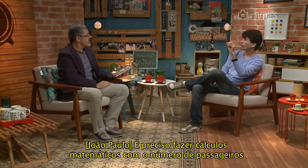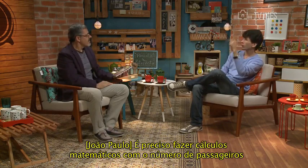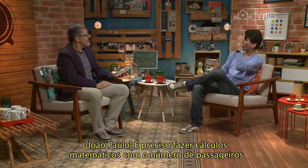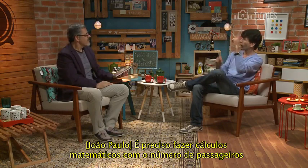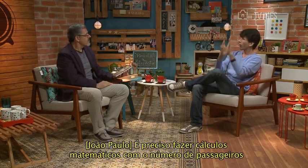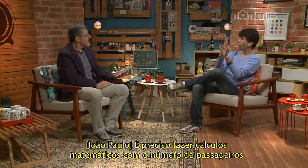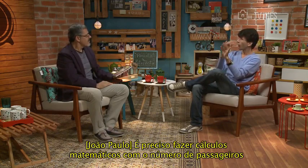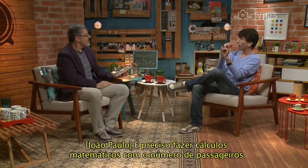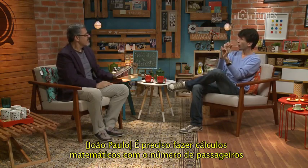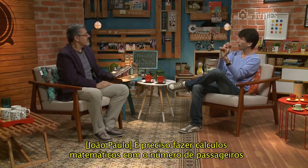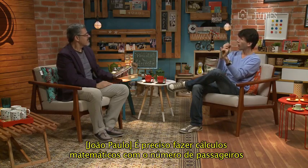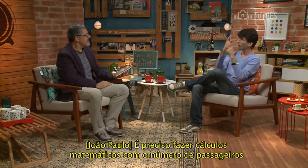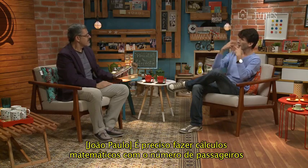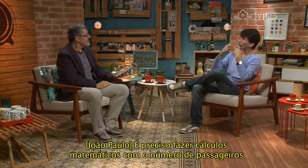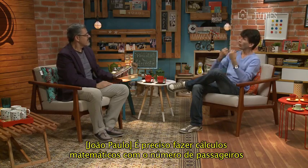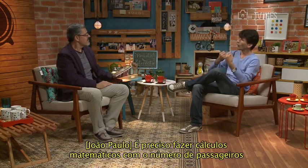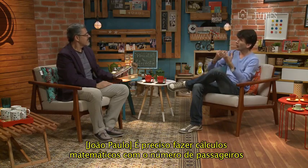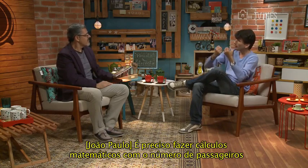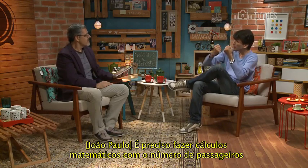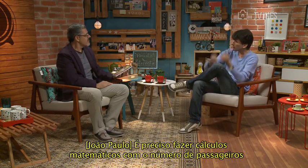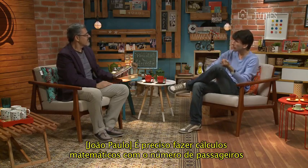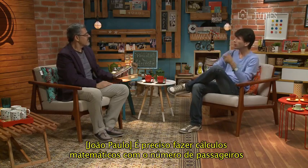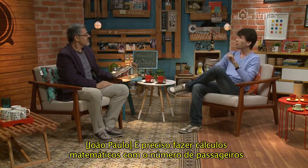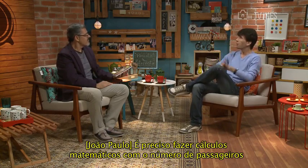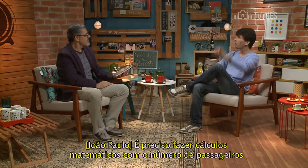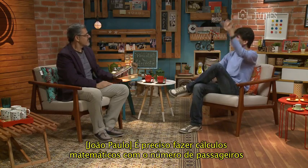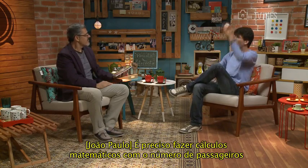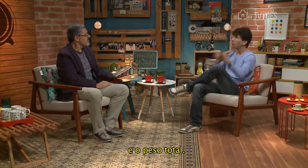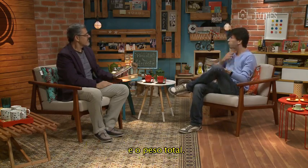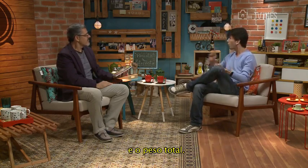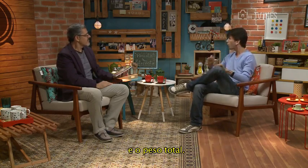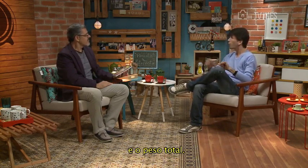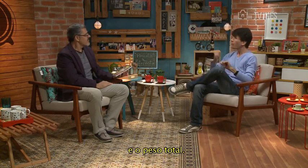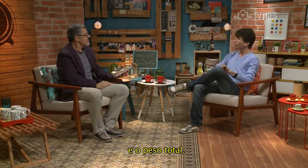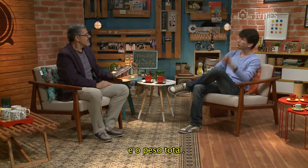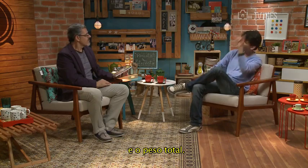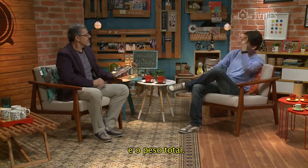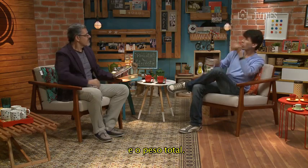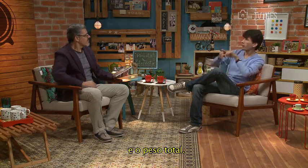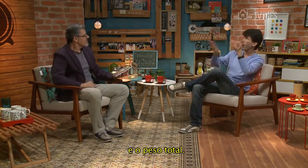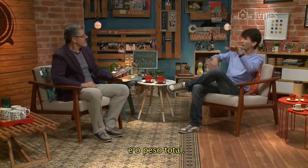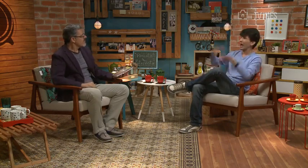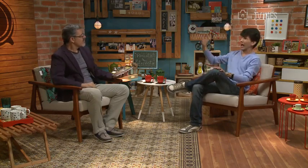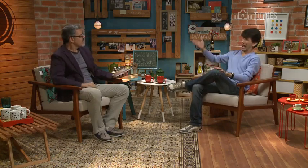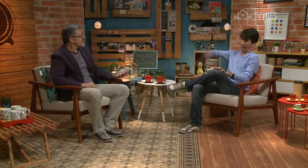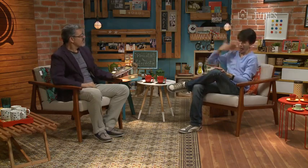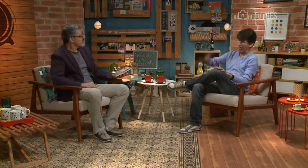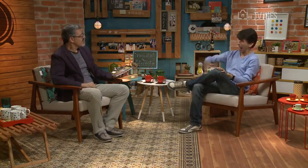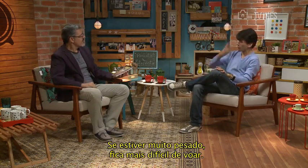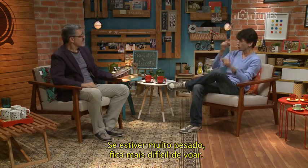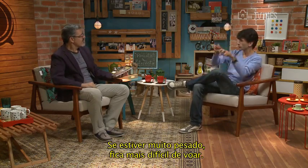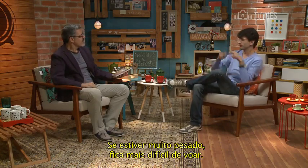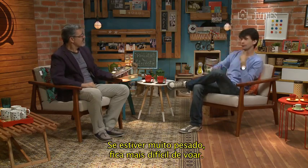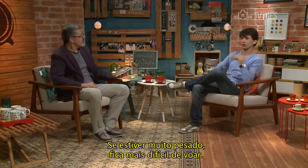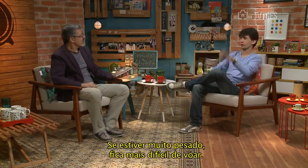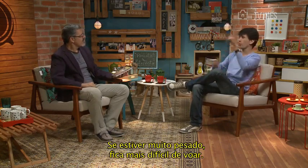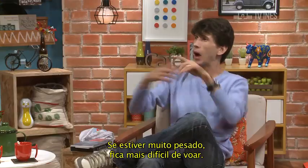fazer cálculos matemáticos com o número de passageiros e o peso total e se estiver muito